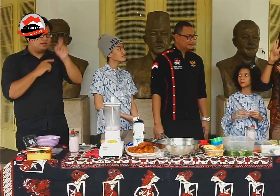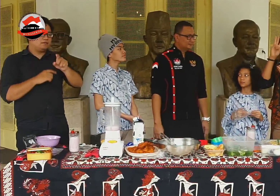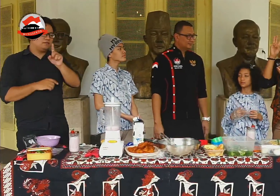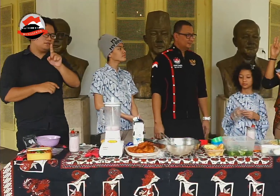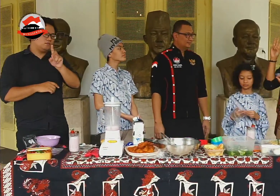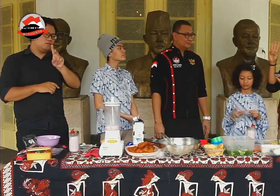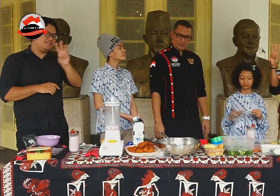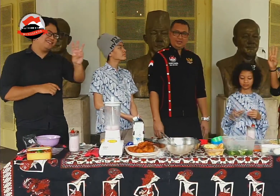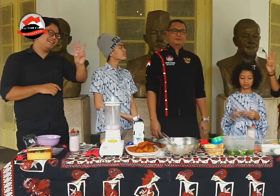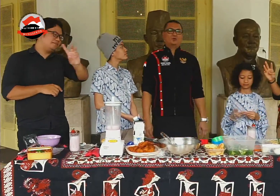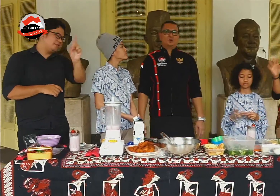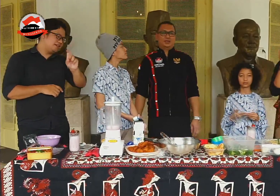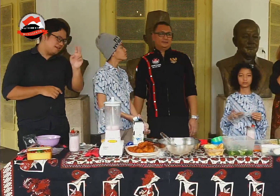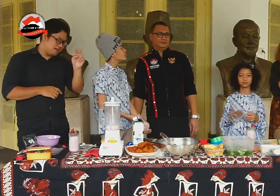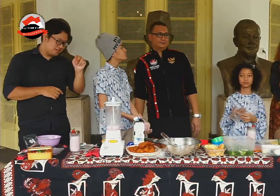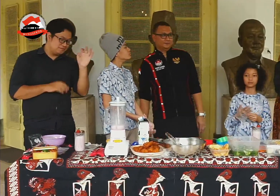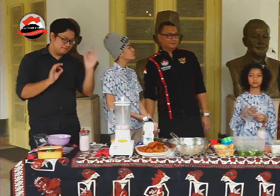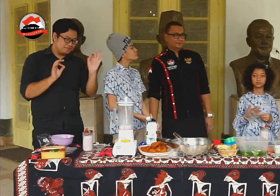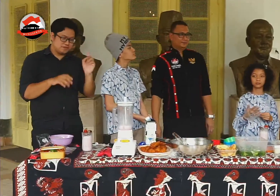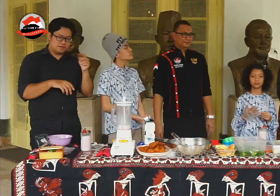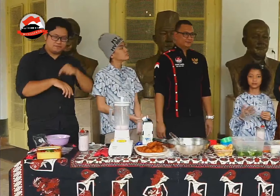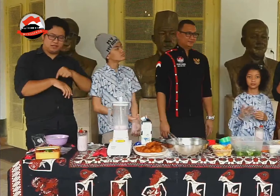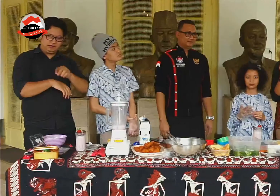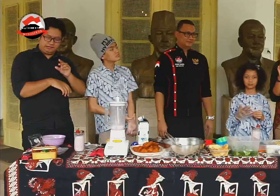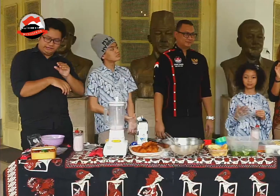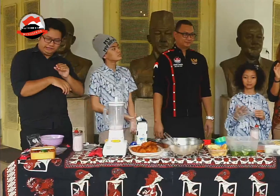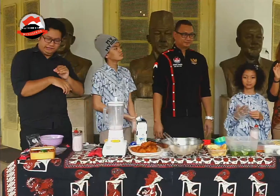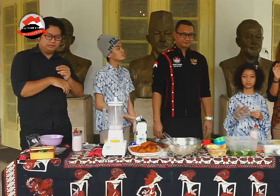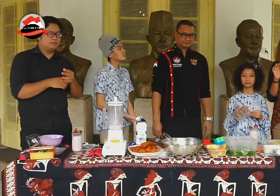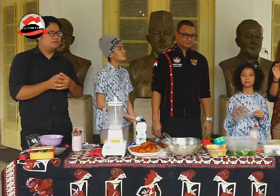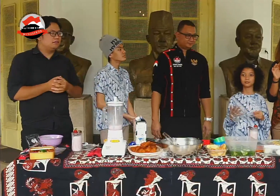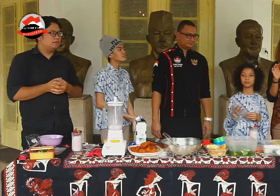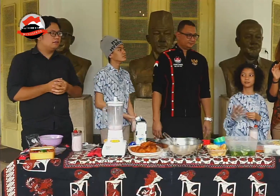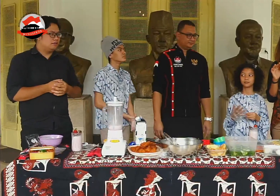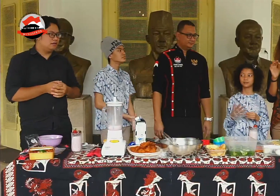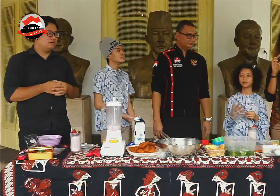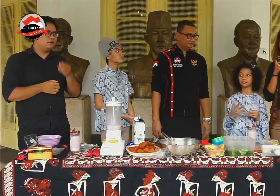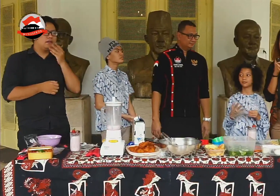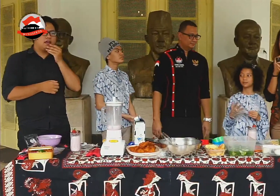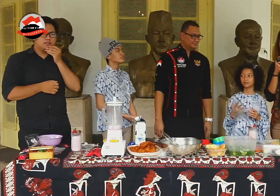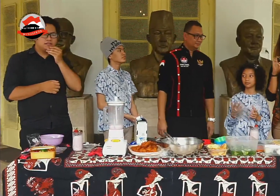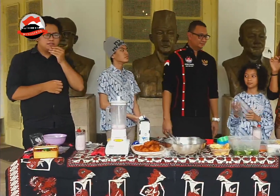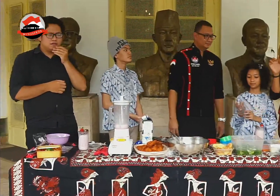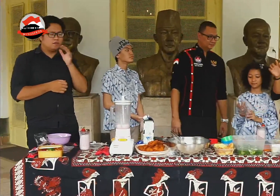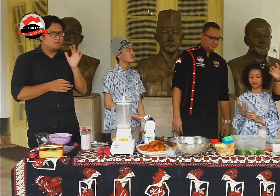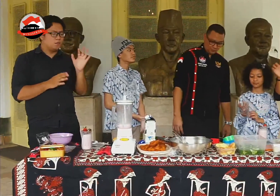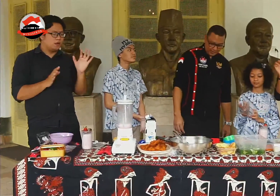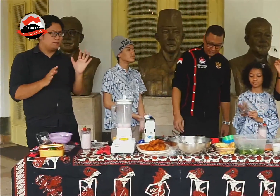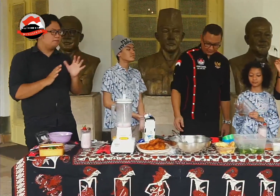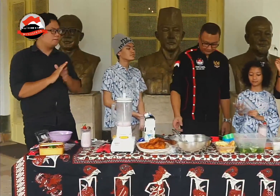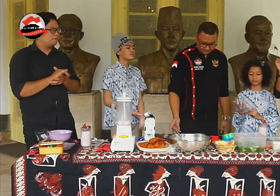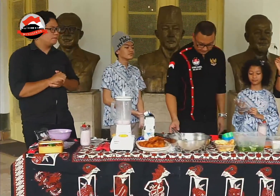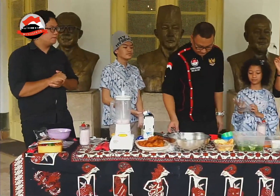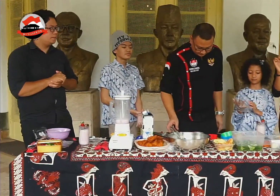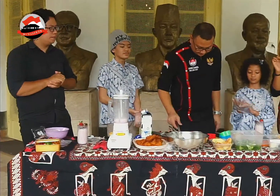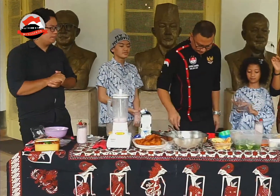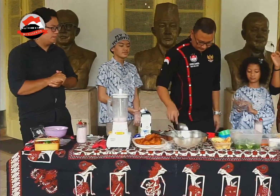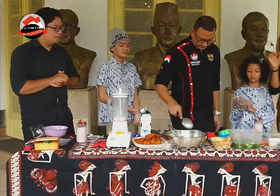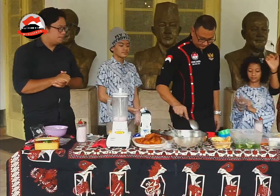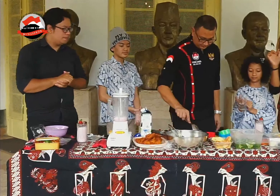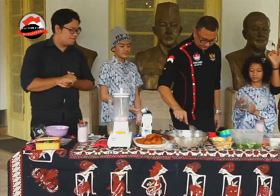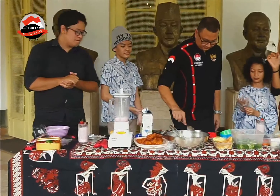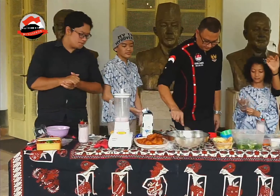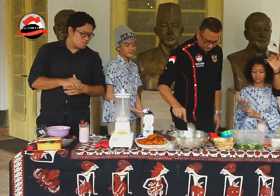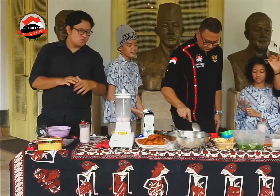1, 2, 3 pertanyaan lagi aja ya, okay, chef. Boleh. Karena waktunya udah mepet. Terus untuk nasi yang kandungannya setara udah tadi udah. Ya.